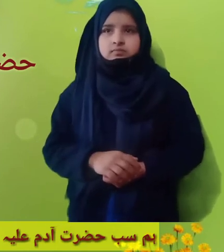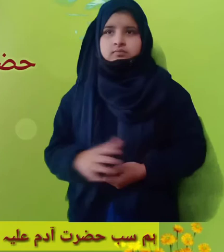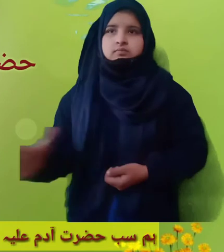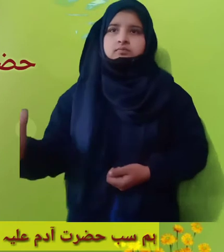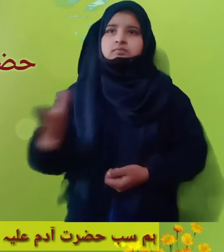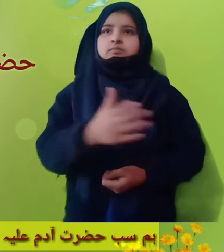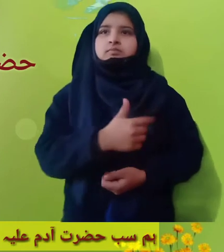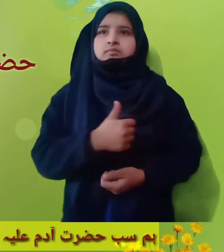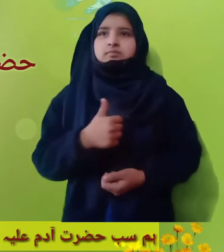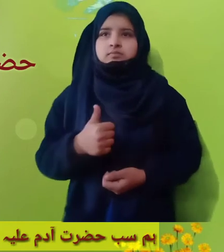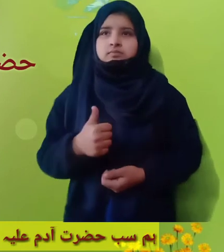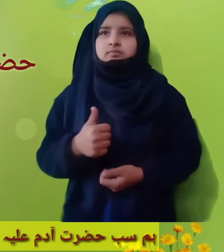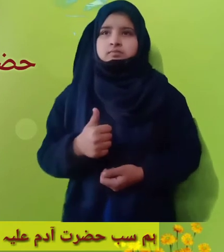हम सब